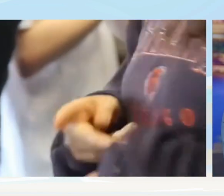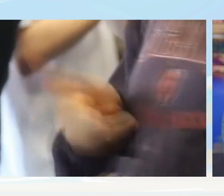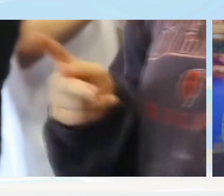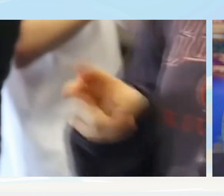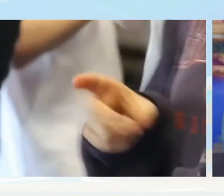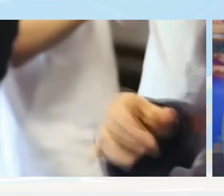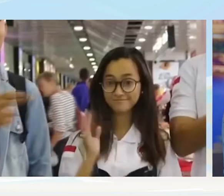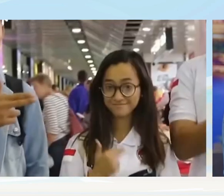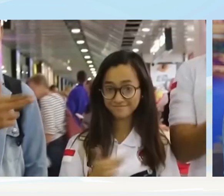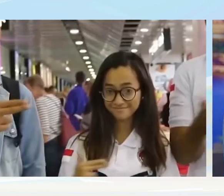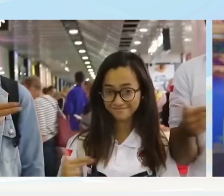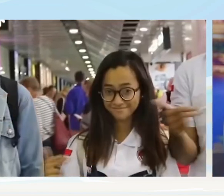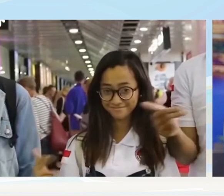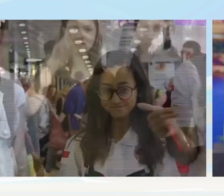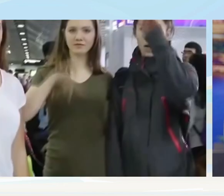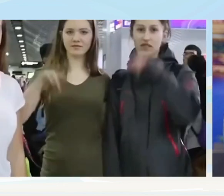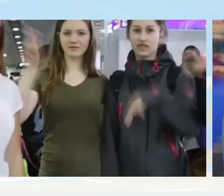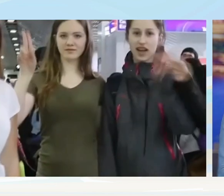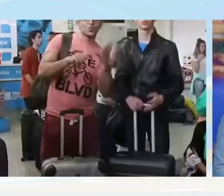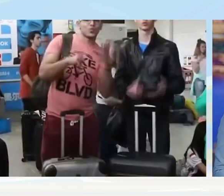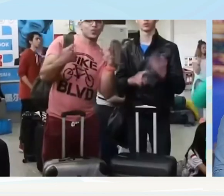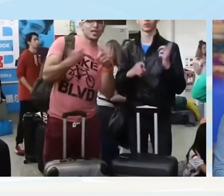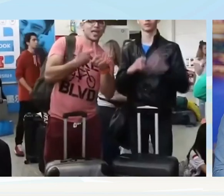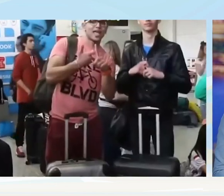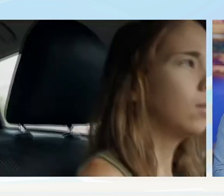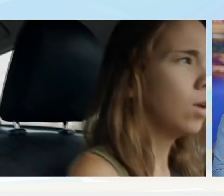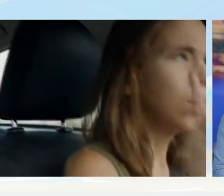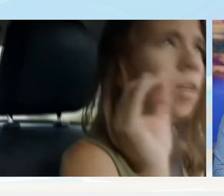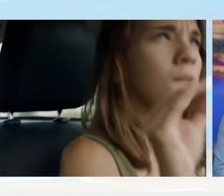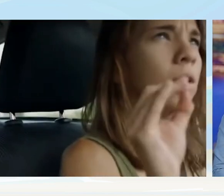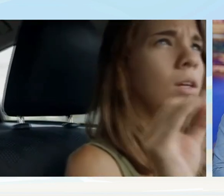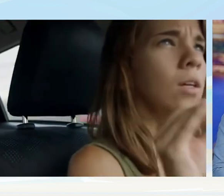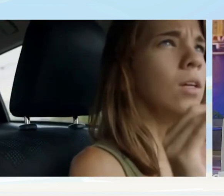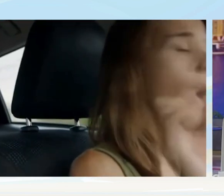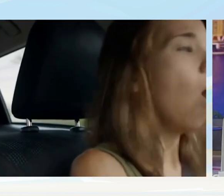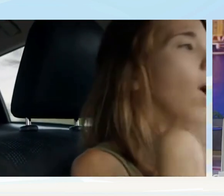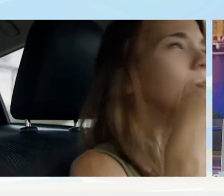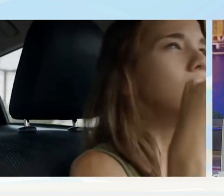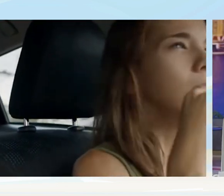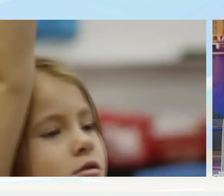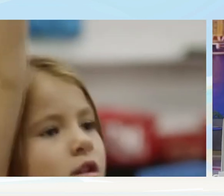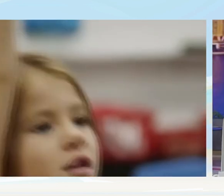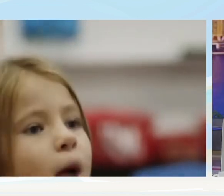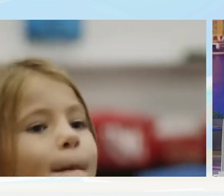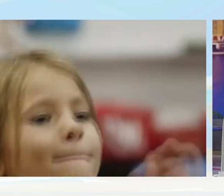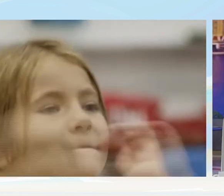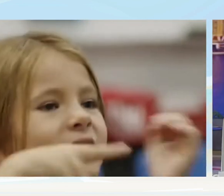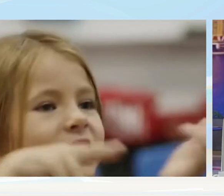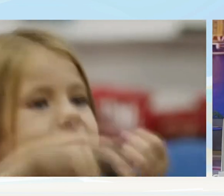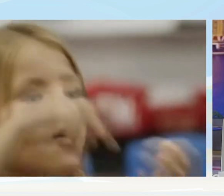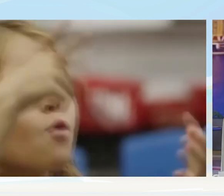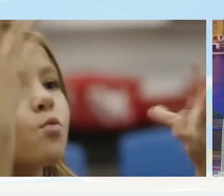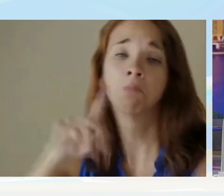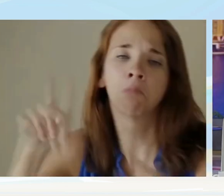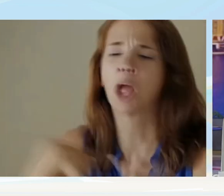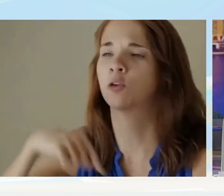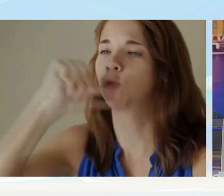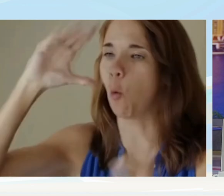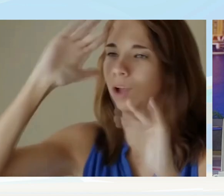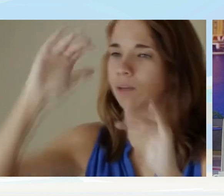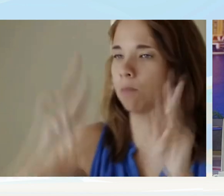بعد كده. تمام. طيب يا فندم، هل في أي تحديات لسه بتواجه